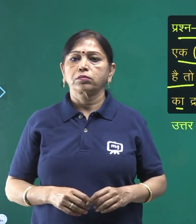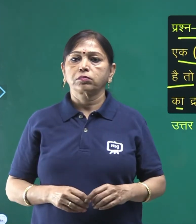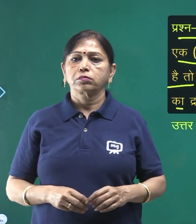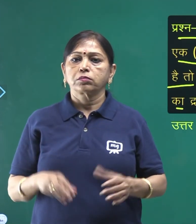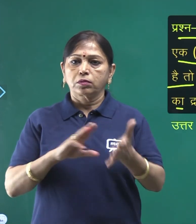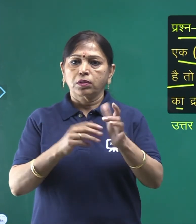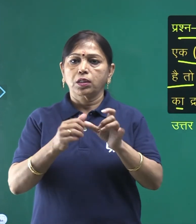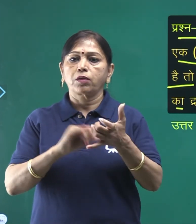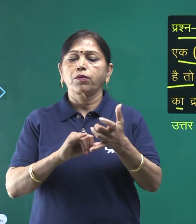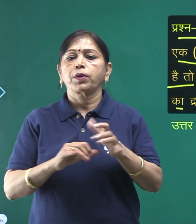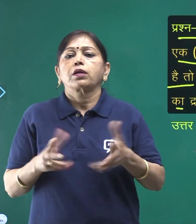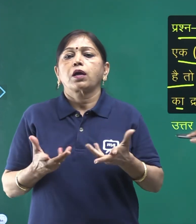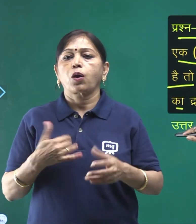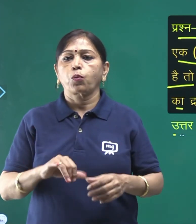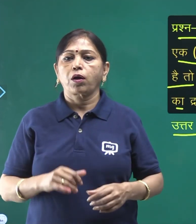द्रव्यमान क्या होगा?